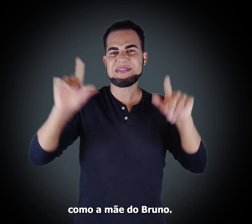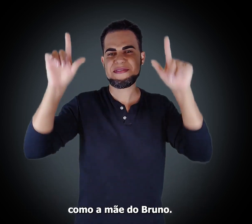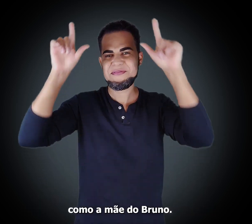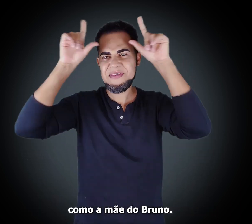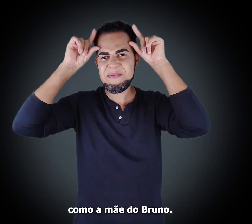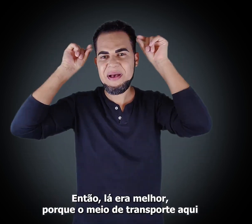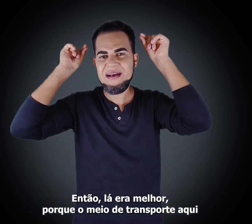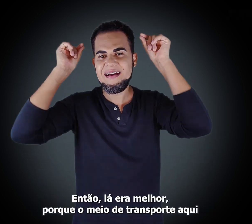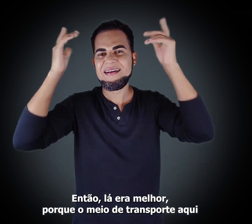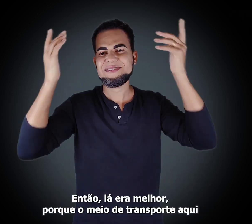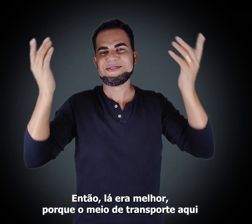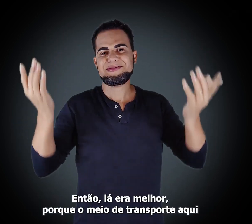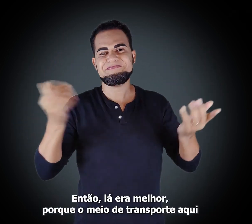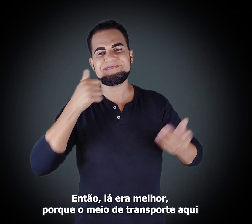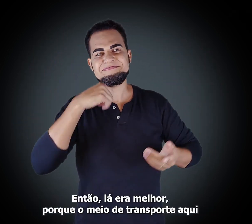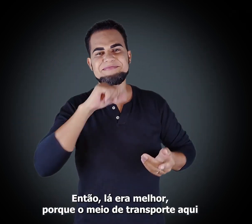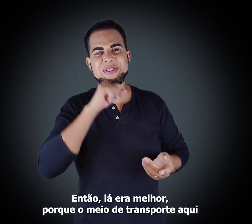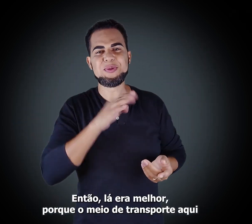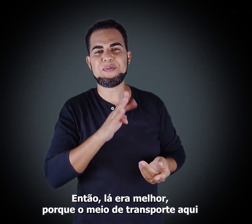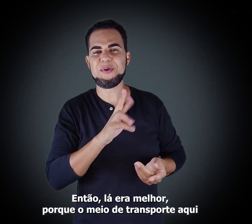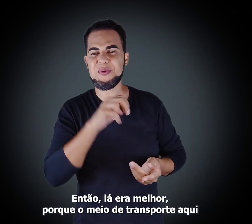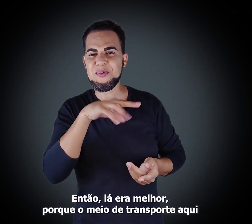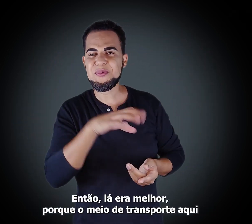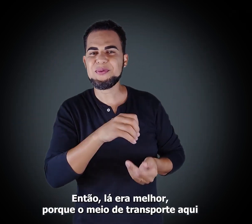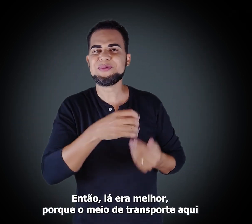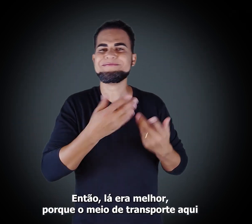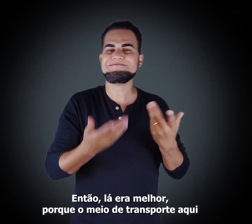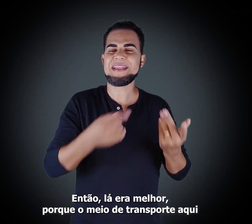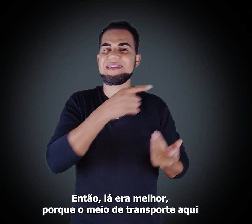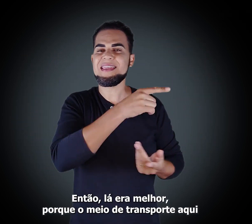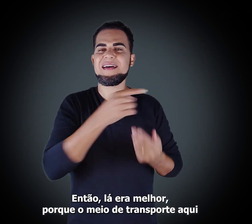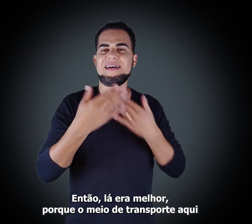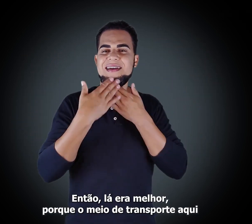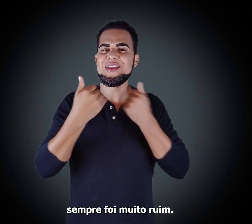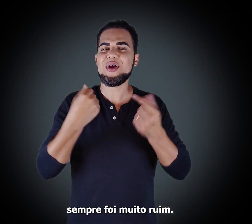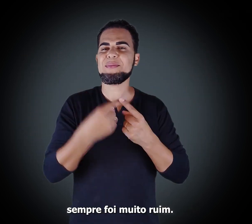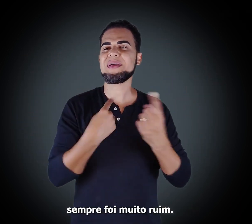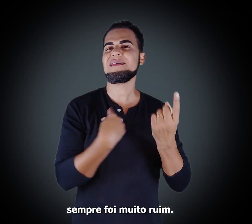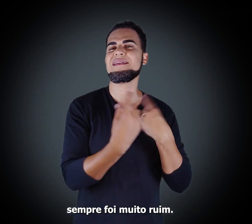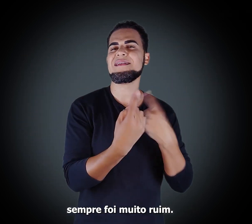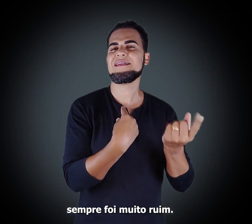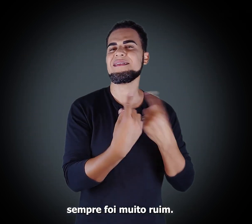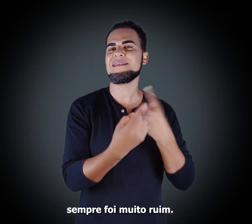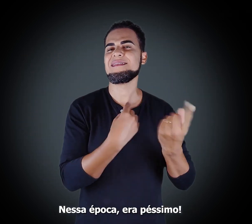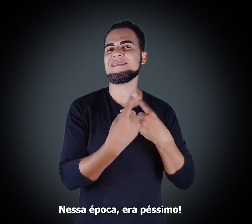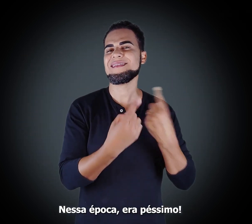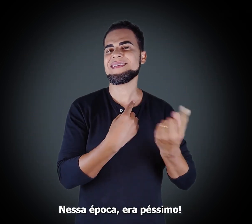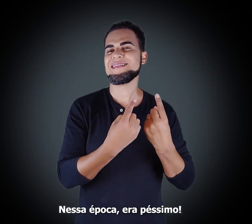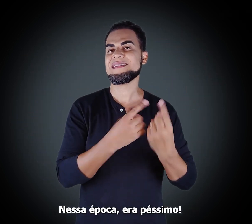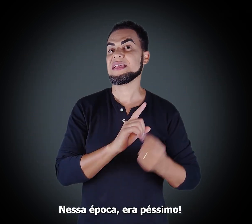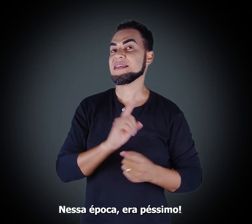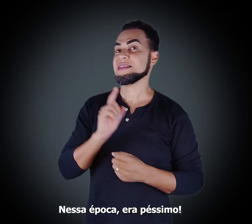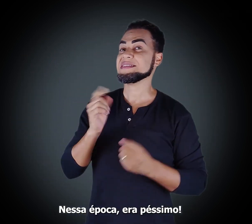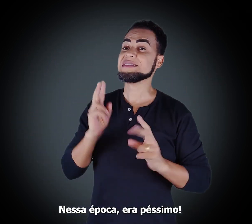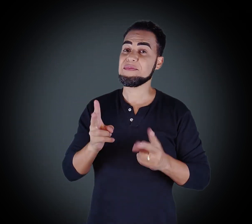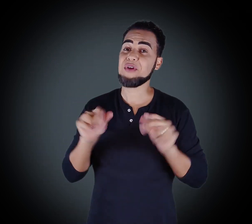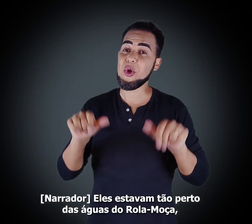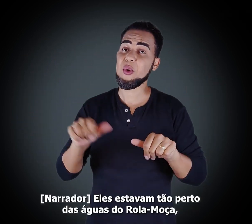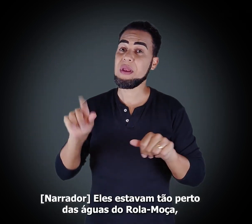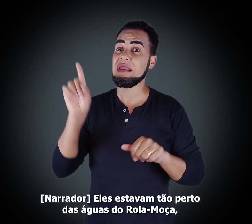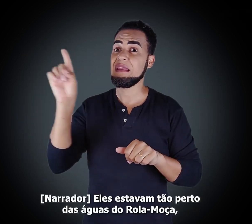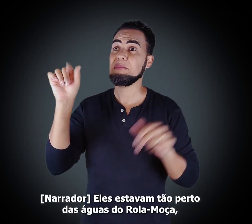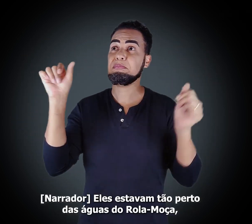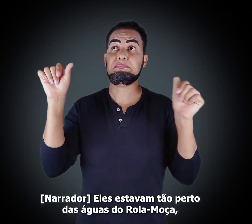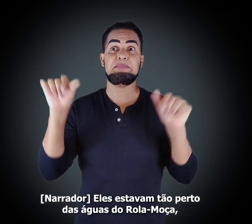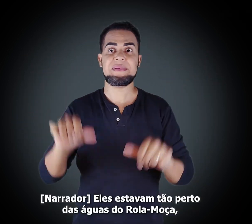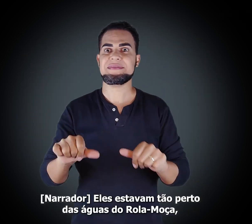do Bruno. Então, lá era melhor, porque o meio de transporte aqui sempre foi muito ruim, nessa época era péssimo.